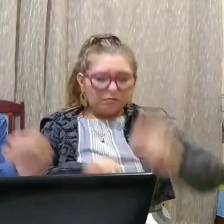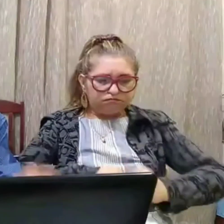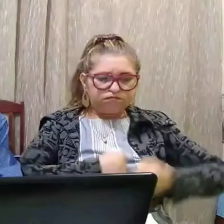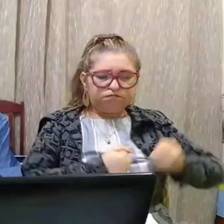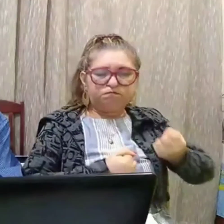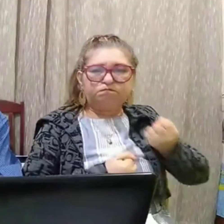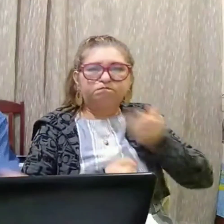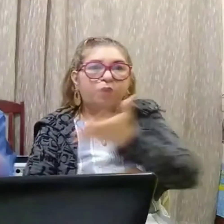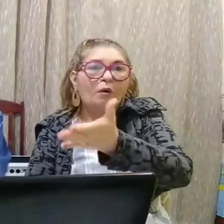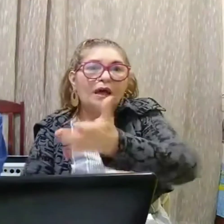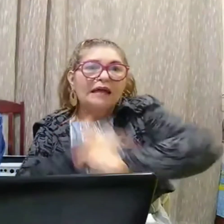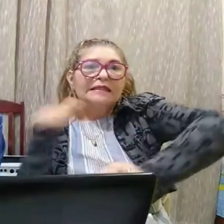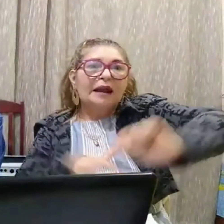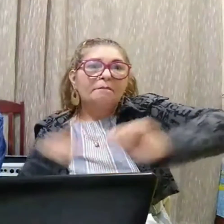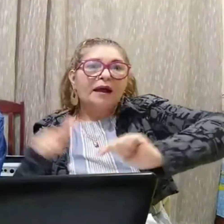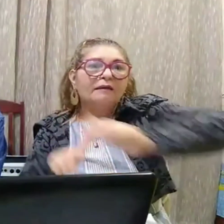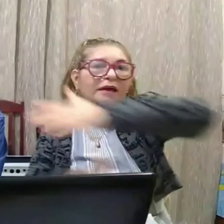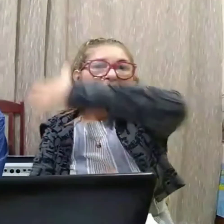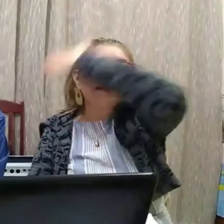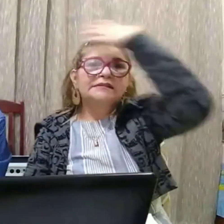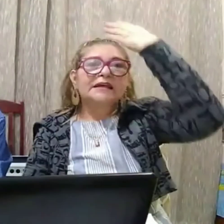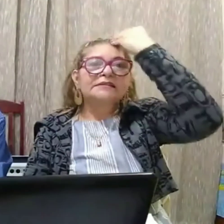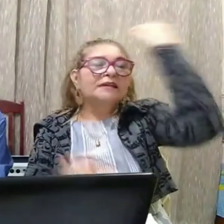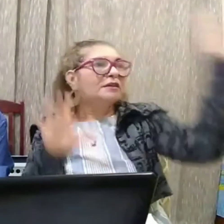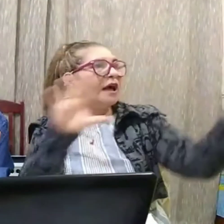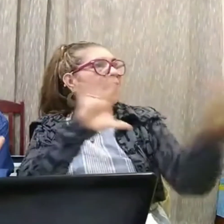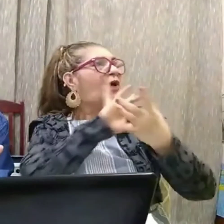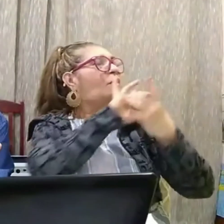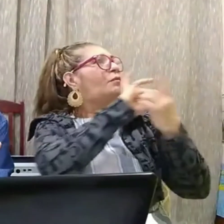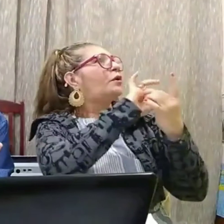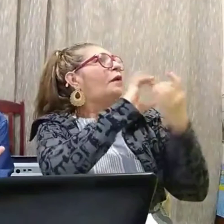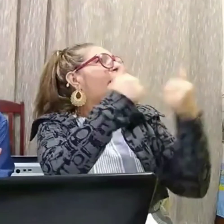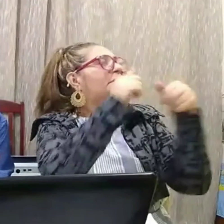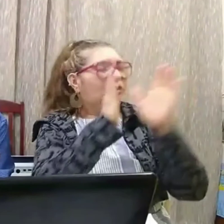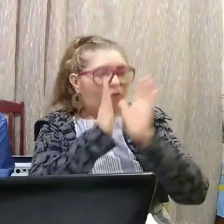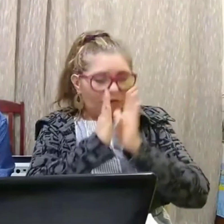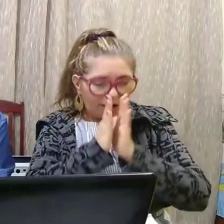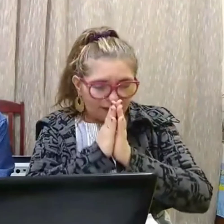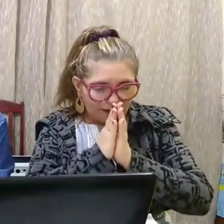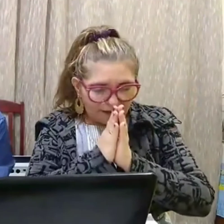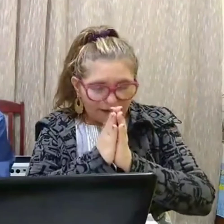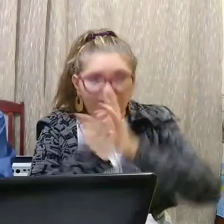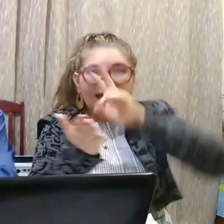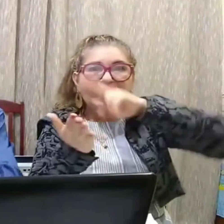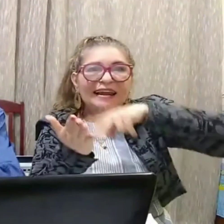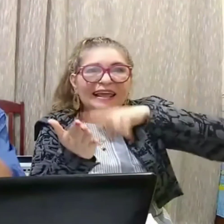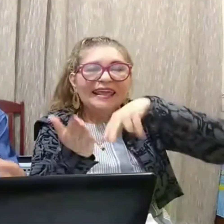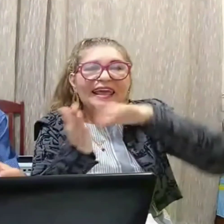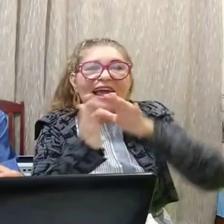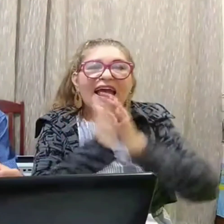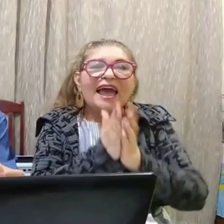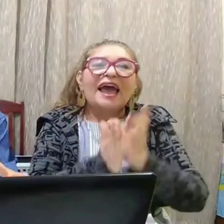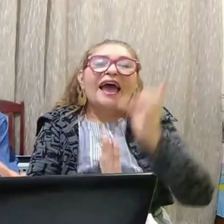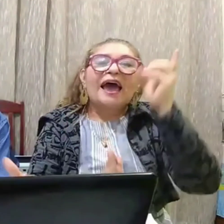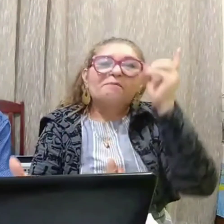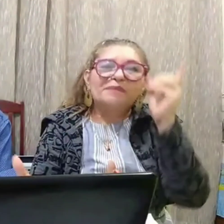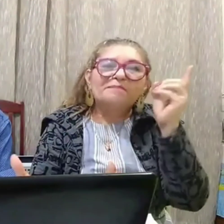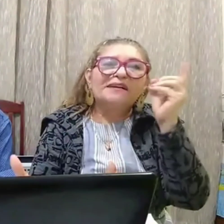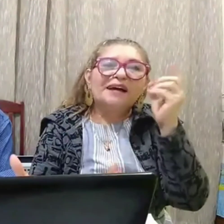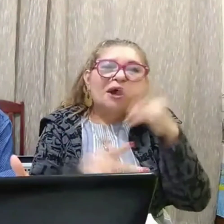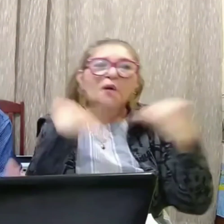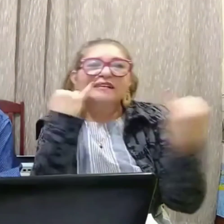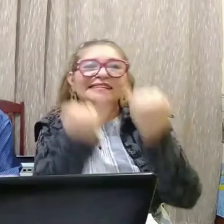no trabalho, esquecendo a comunhão, deixando de orar, de ler a Bíblia, de fazer as coisas que são